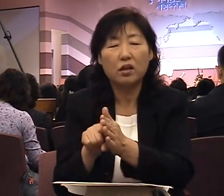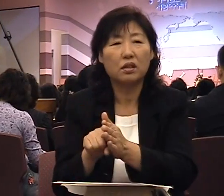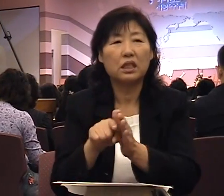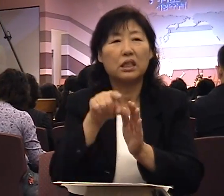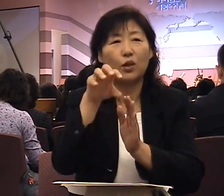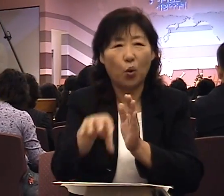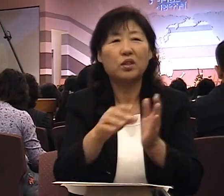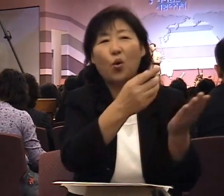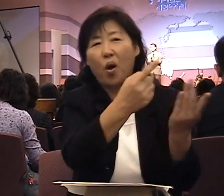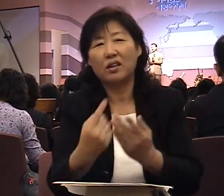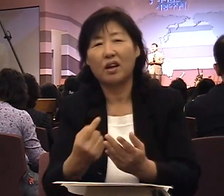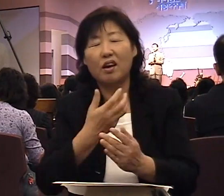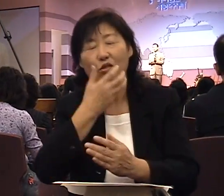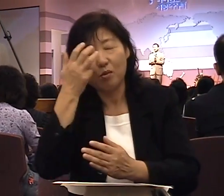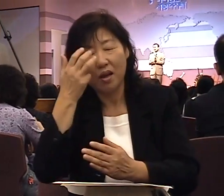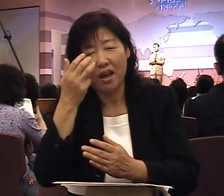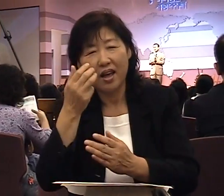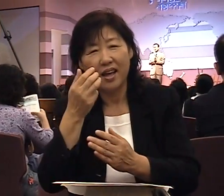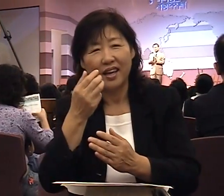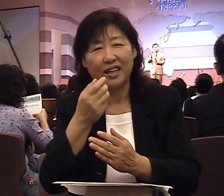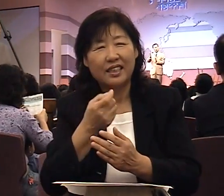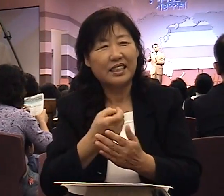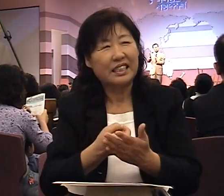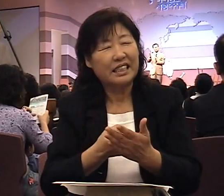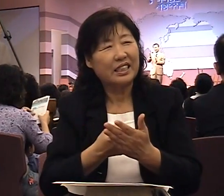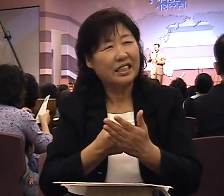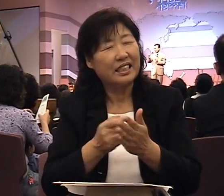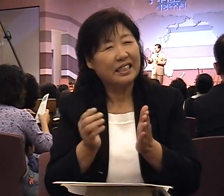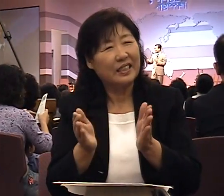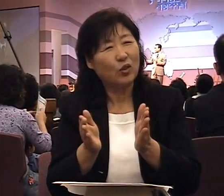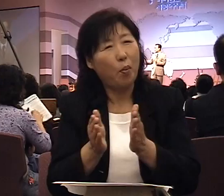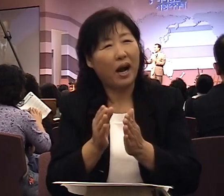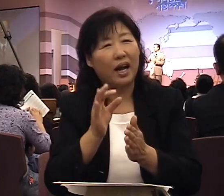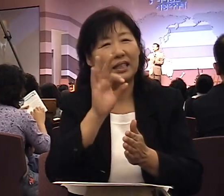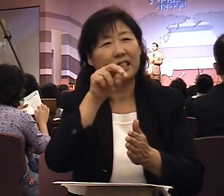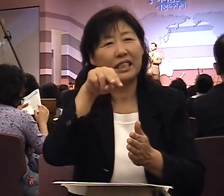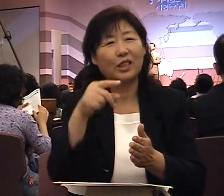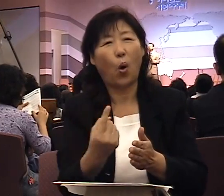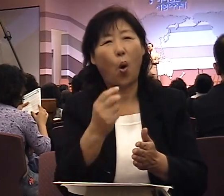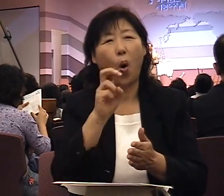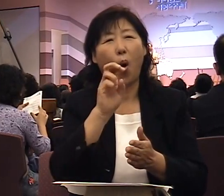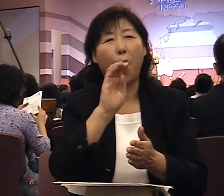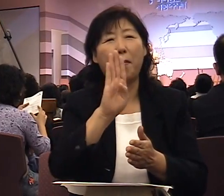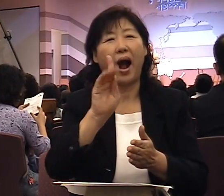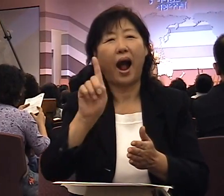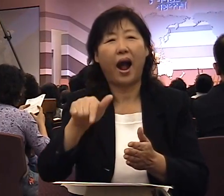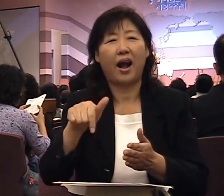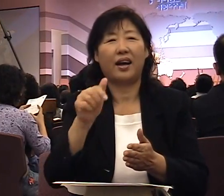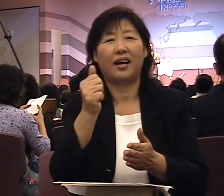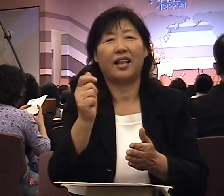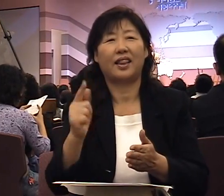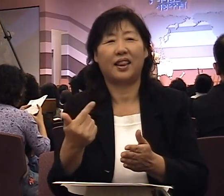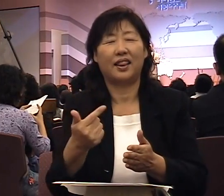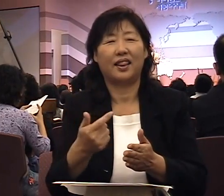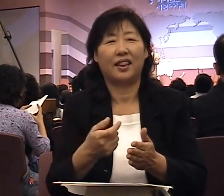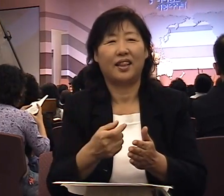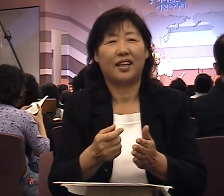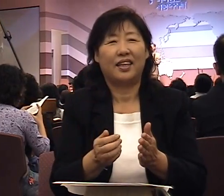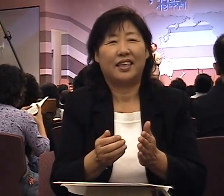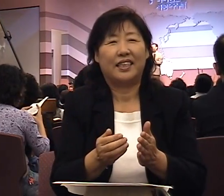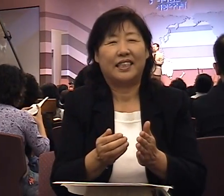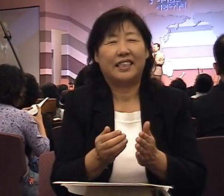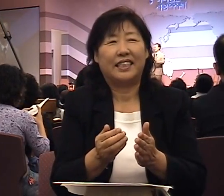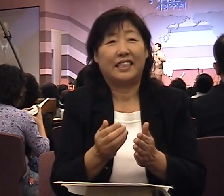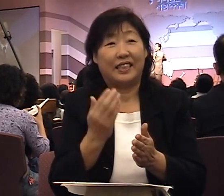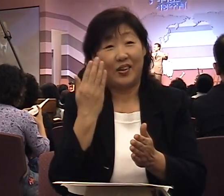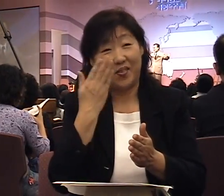하나님은 그 꿈에, 그 소박한 꿈에, 그 적은 꿈에 하나님의 위대한 더 큰 꿈을 허락하셨습니다. 어려운